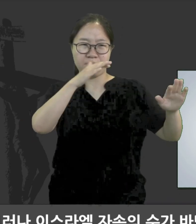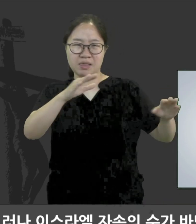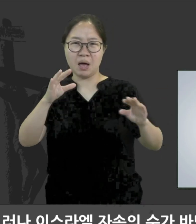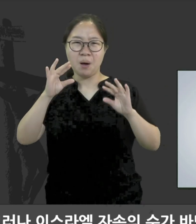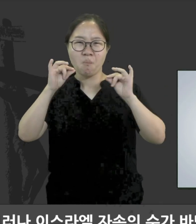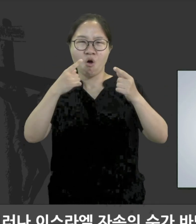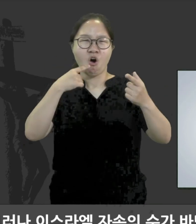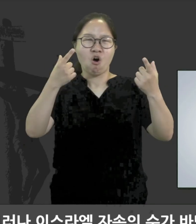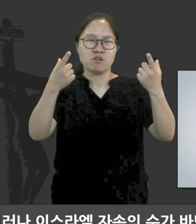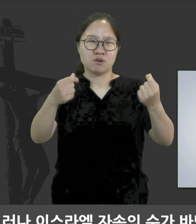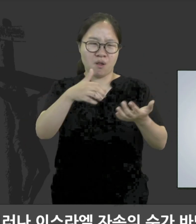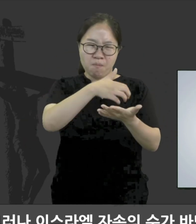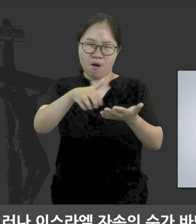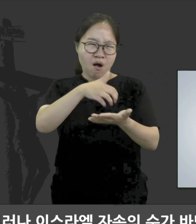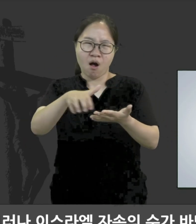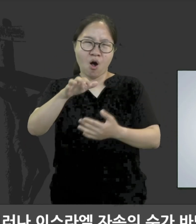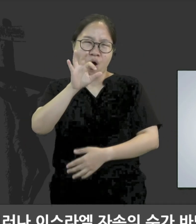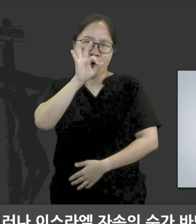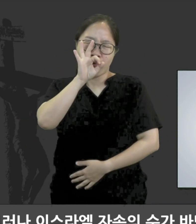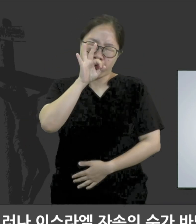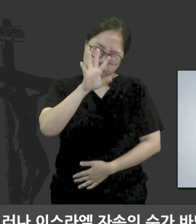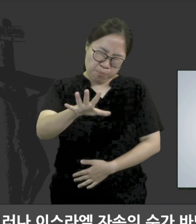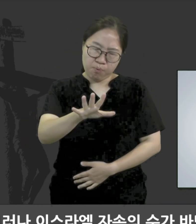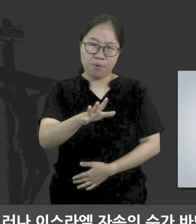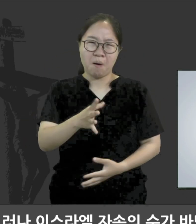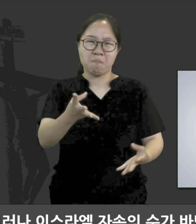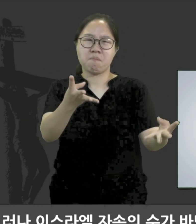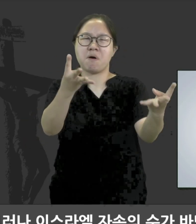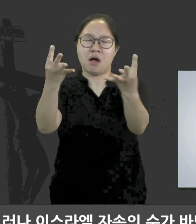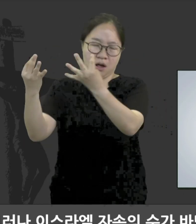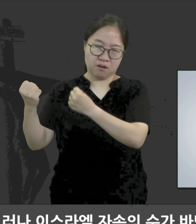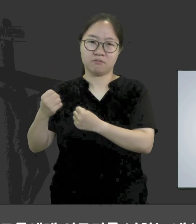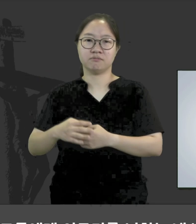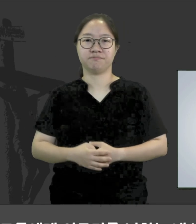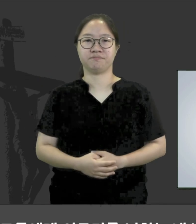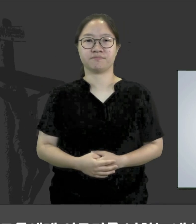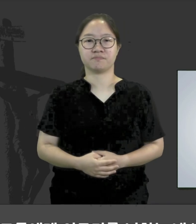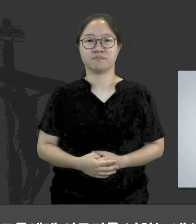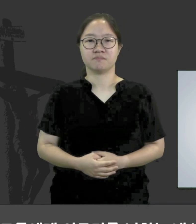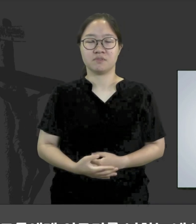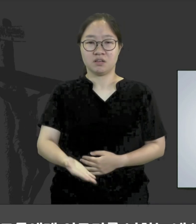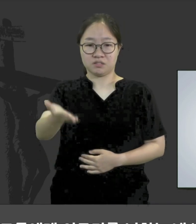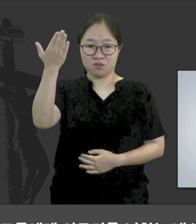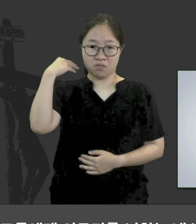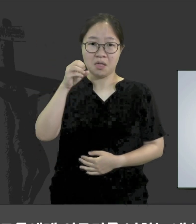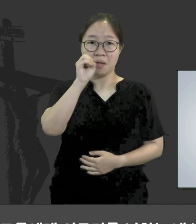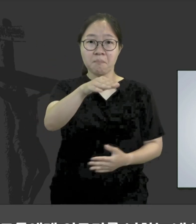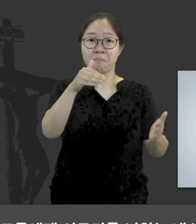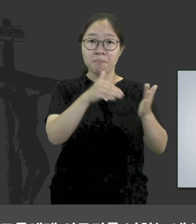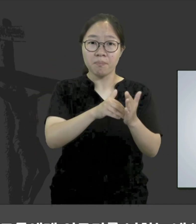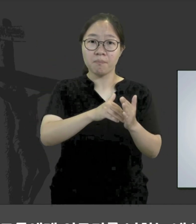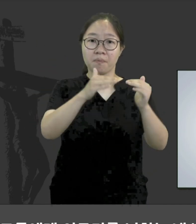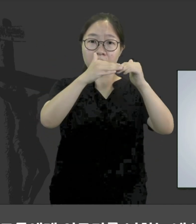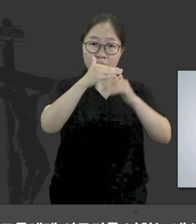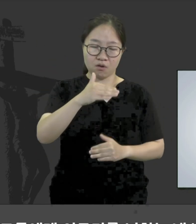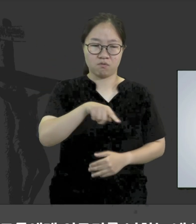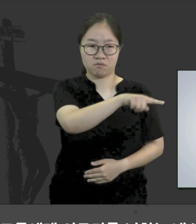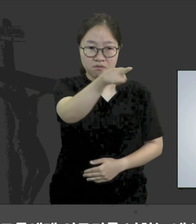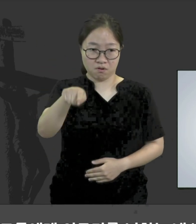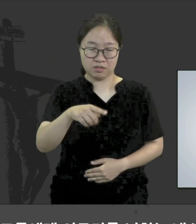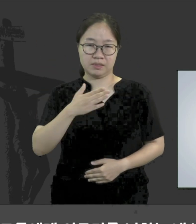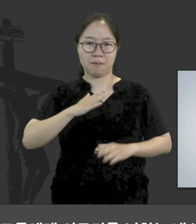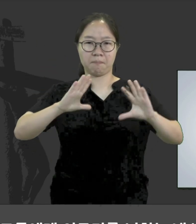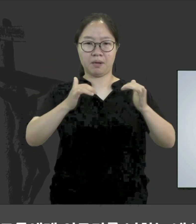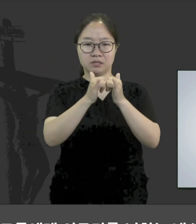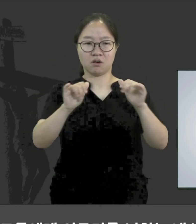모래같이 되어서 헤아릴 수도 없고 셀 수도 없을 것이며 전에 그들에게 이르기를 너희는 내